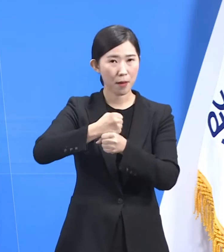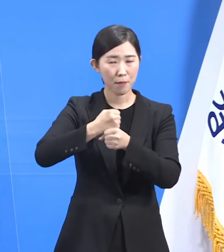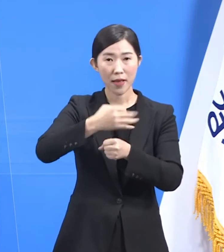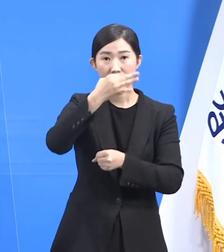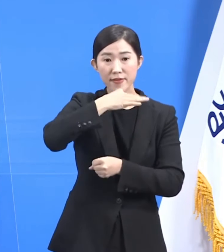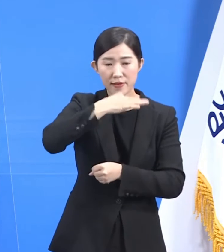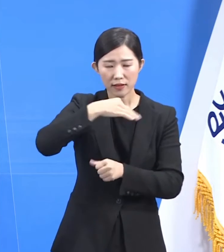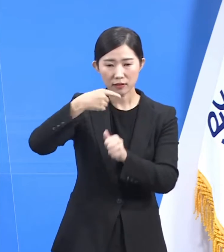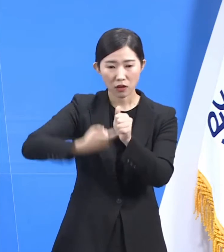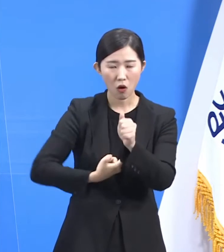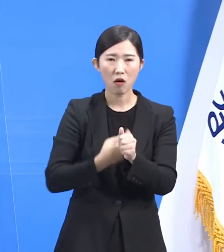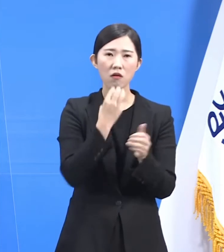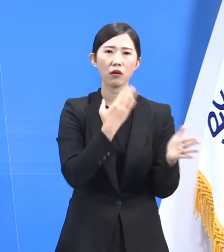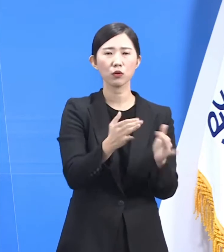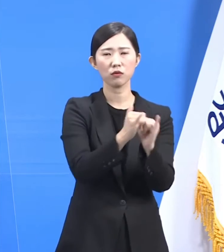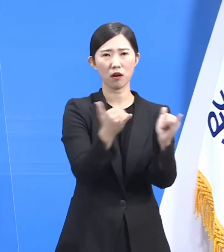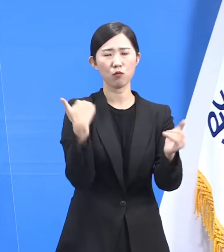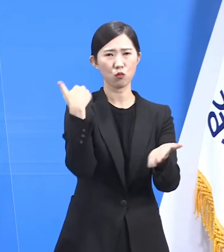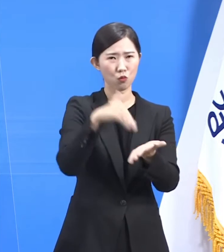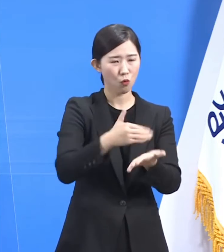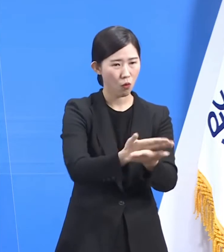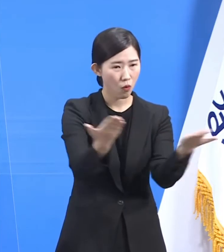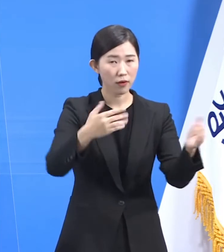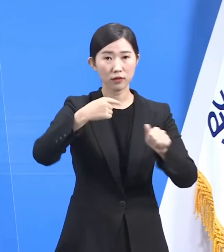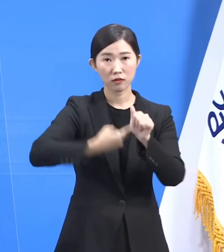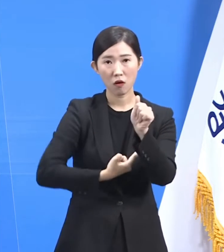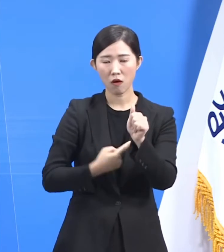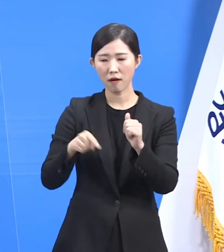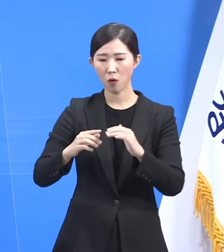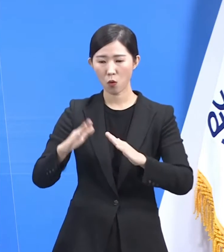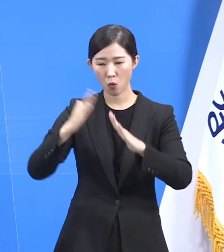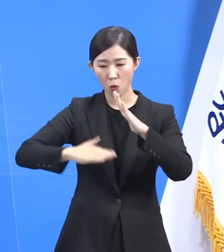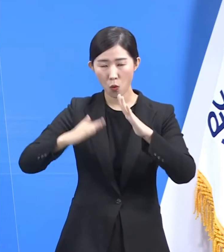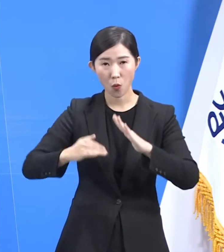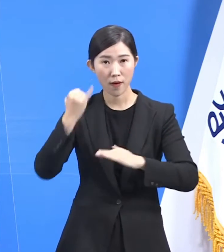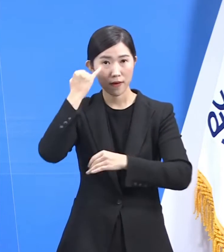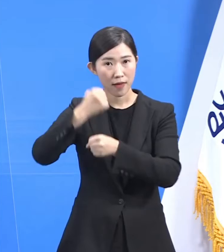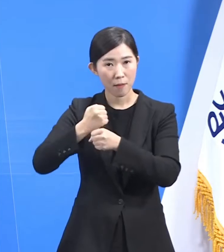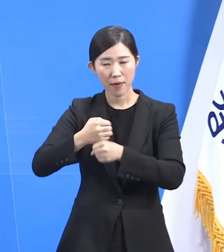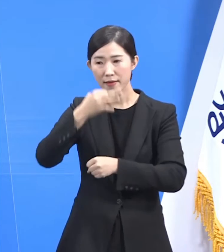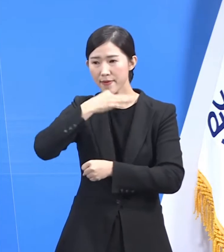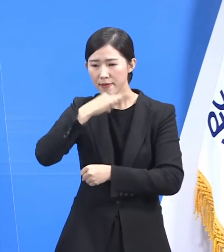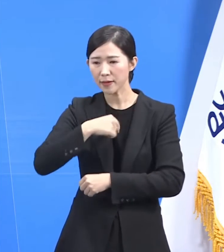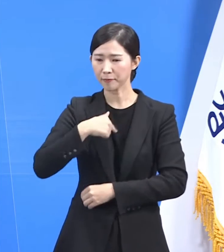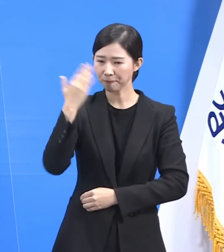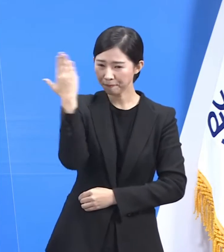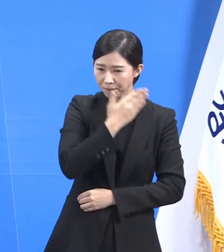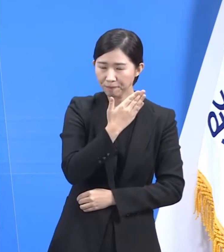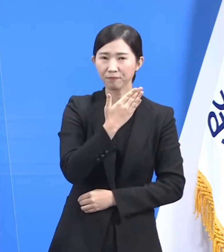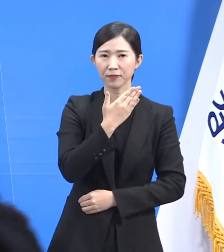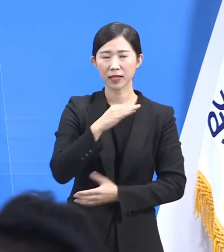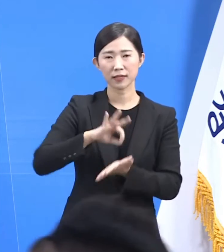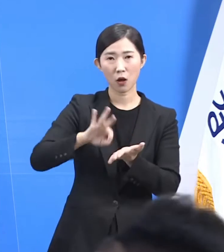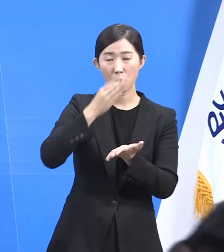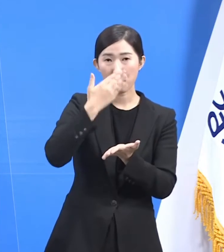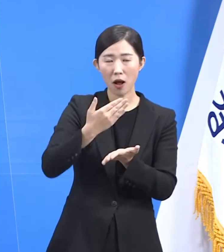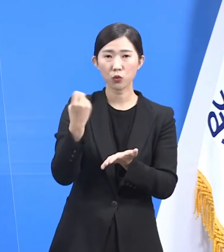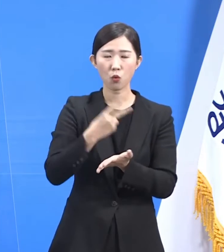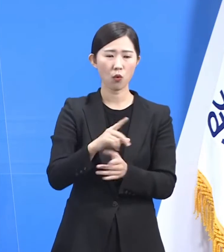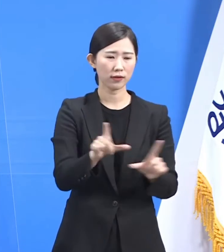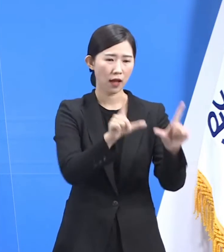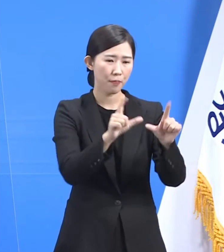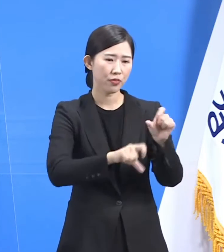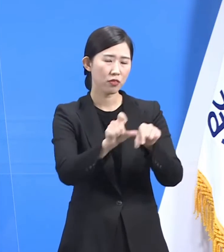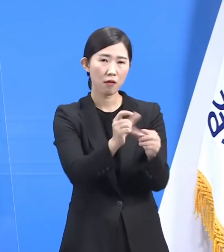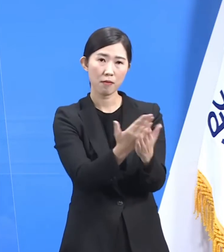시행으로 공공의 개발이익을 투명하게 적립 운영하고 도민의 삶의 질 향상에 효율적으로 사용할